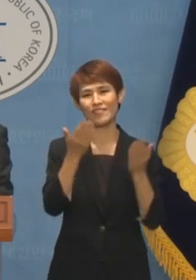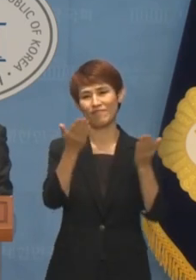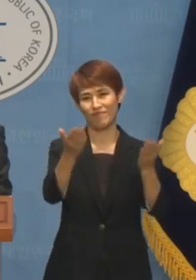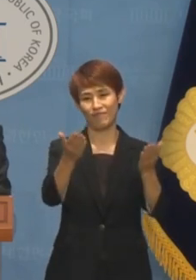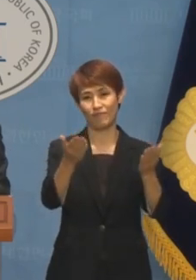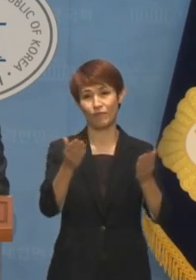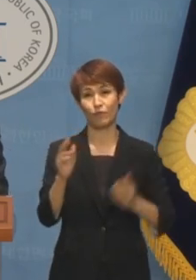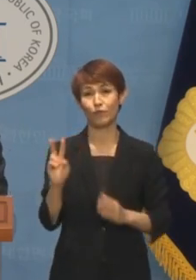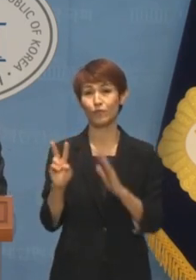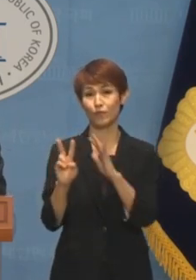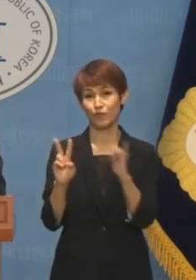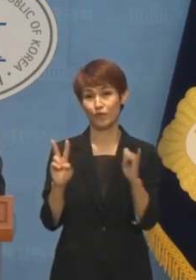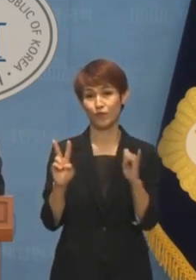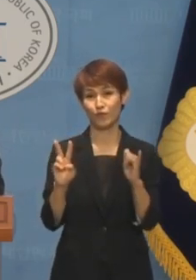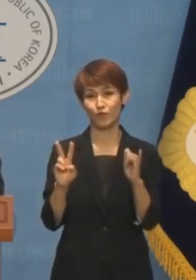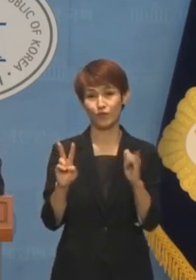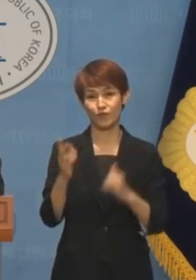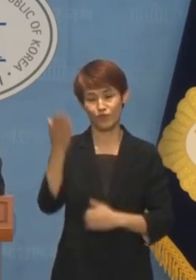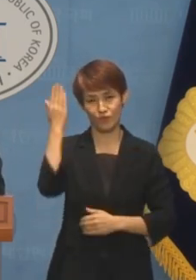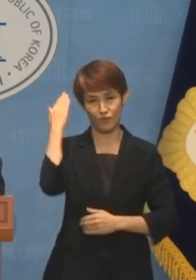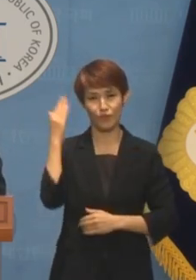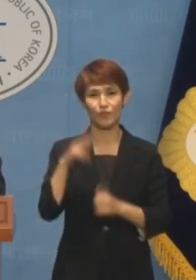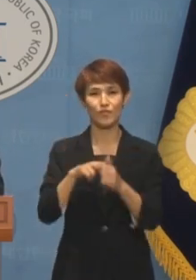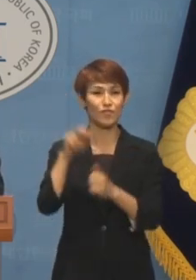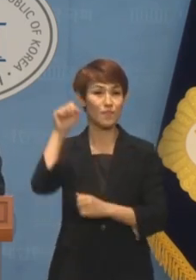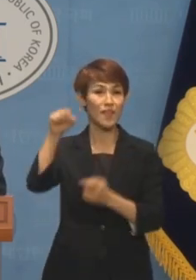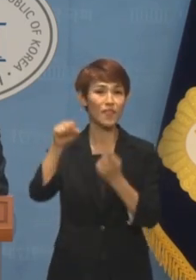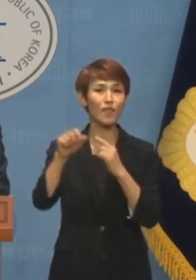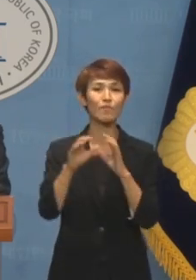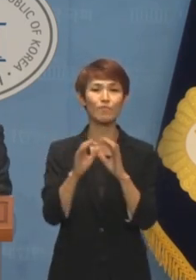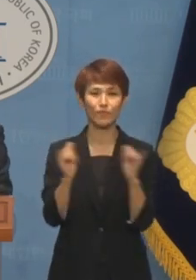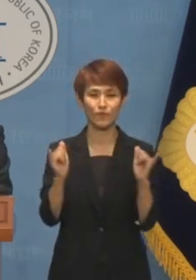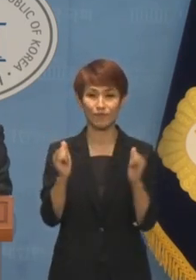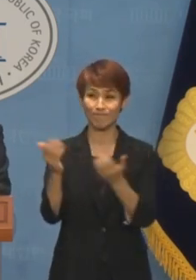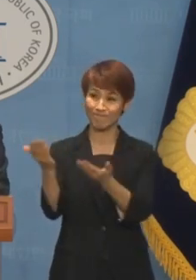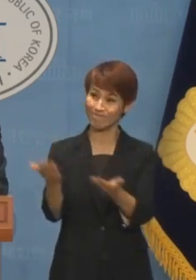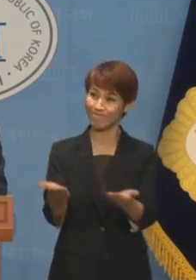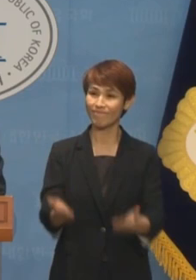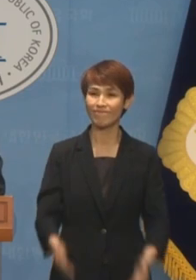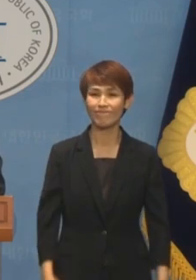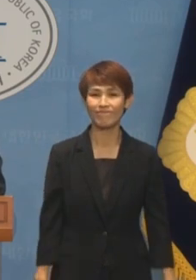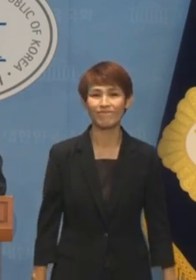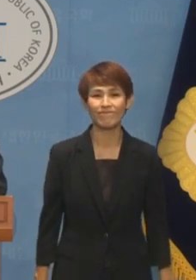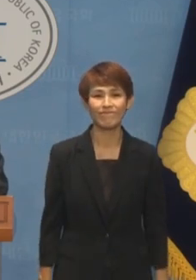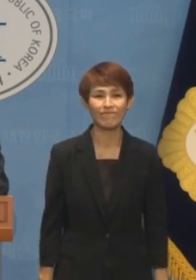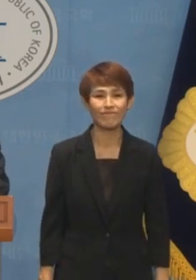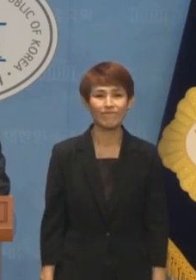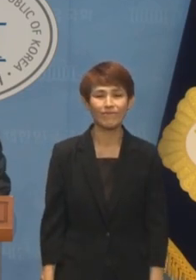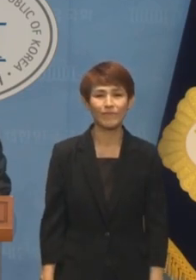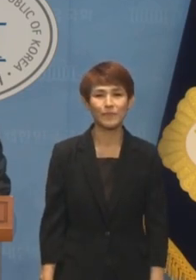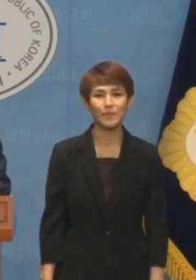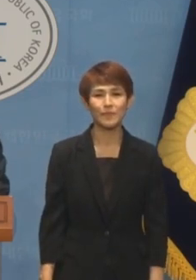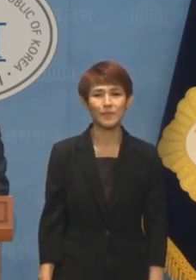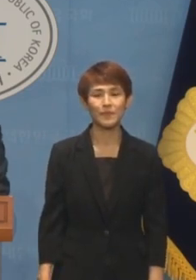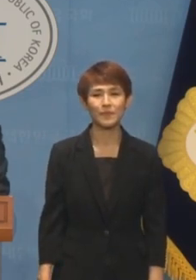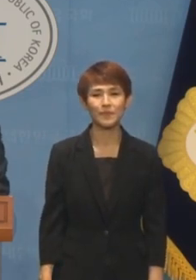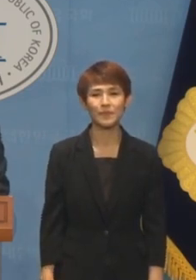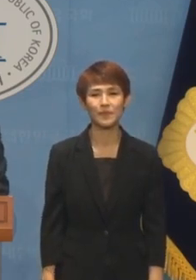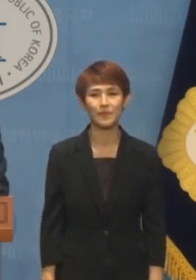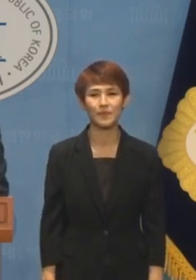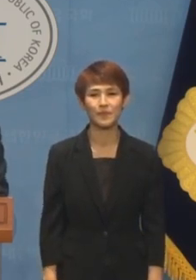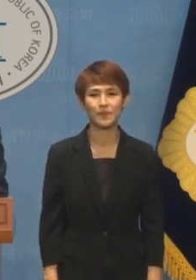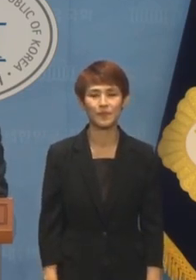두 분의 지역구 출마자분들이 올라오셨는데 소개드리겠습니다. 올라오셔서 소통관 이용을